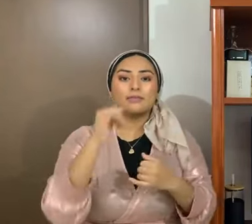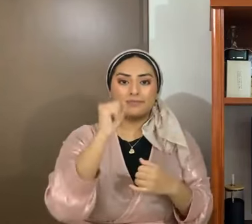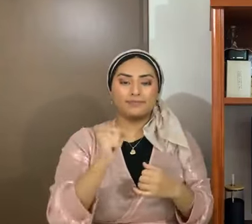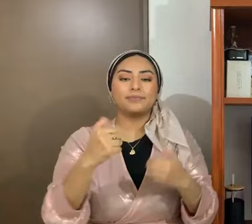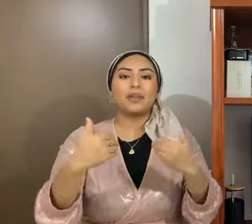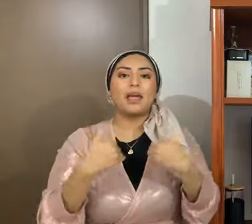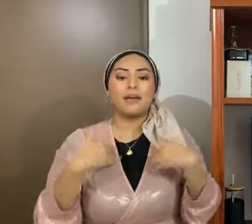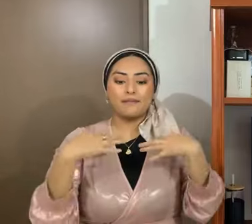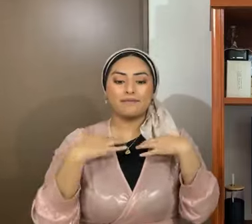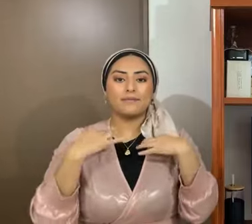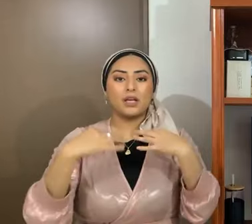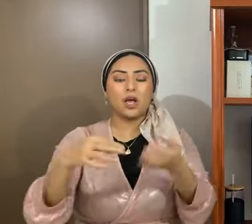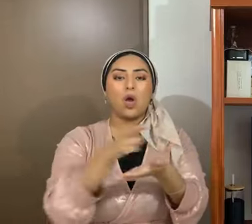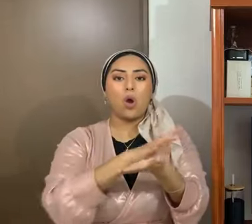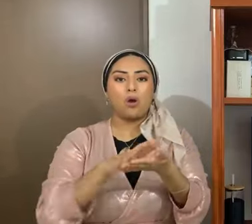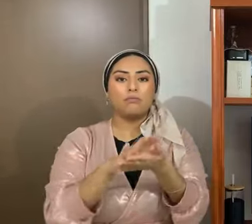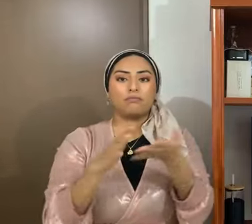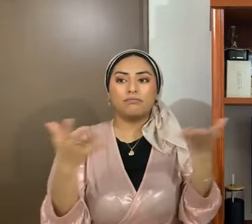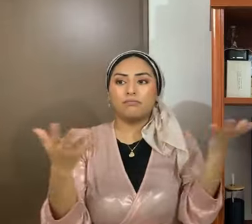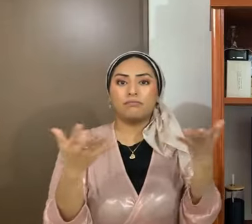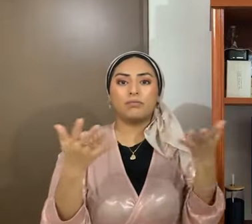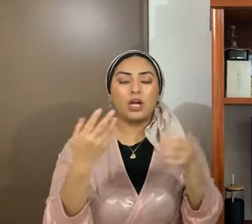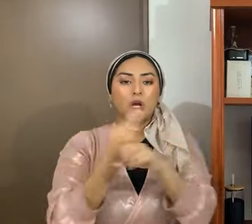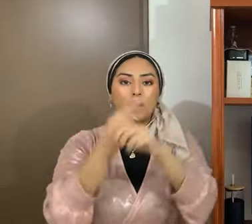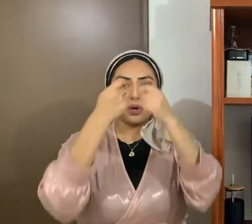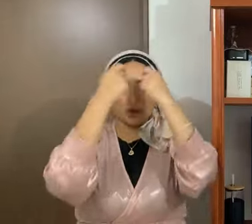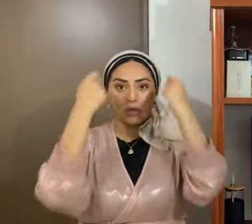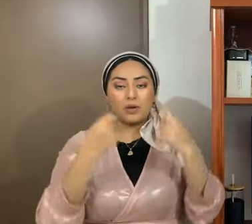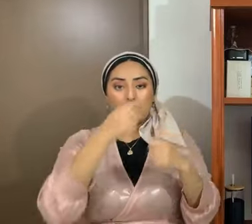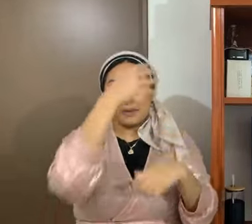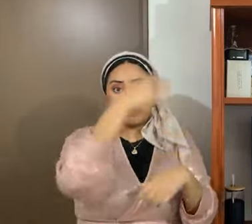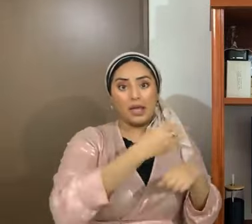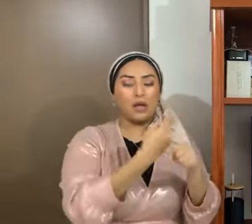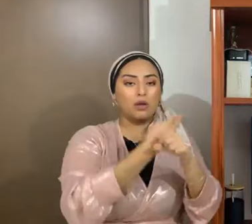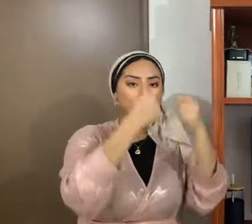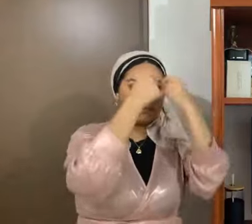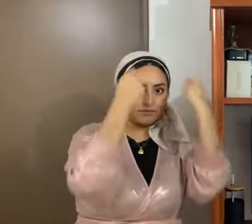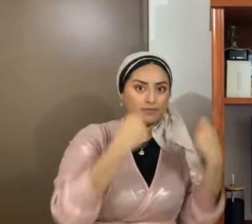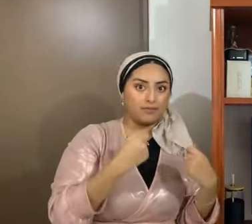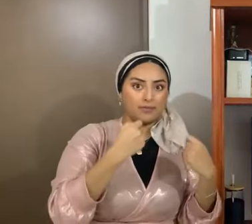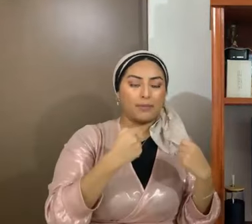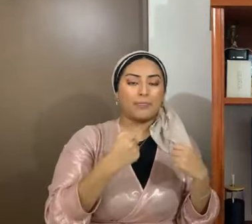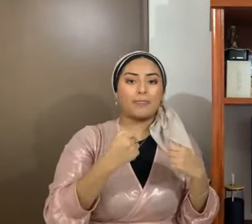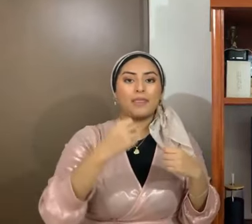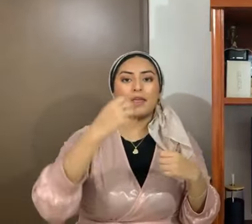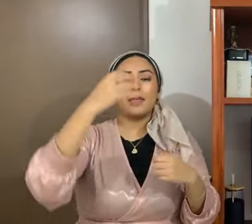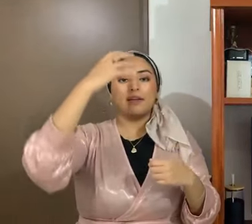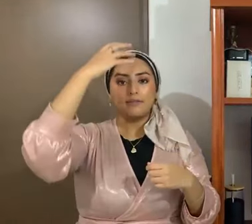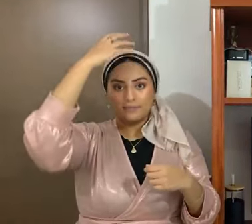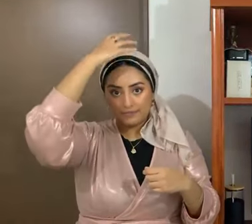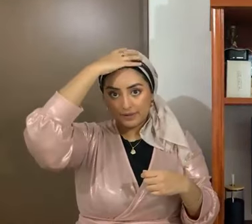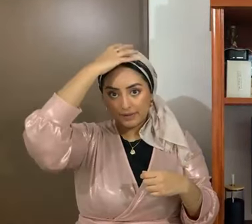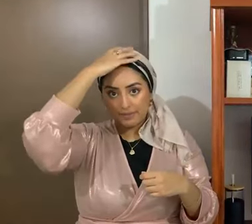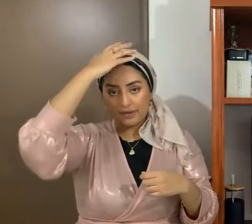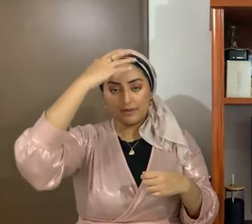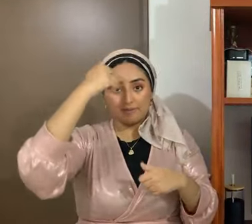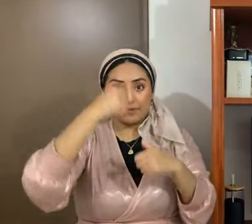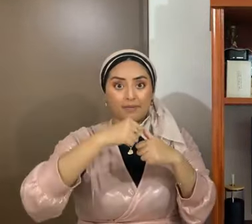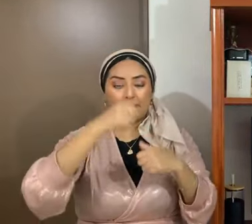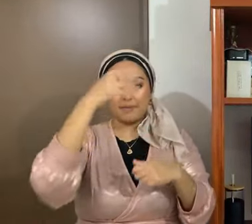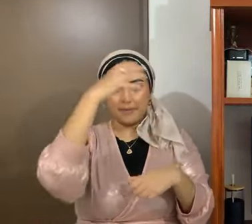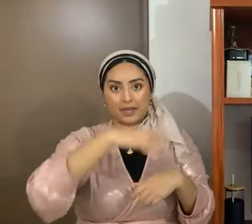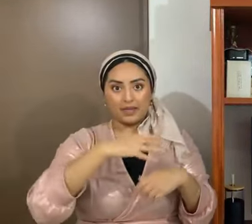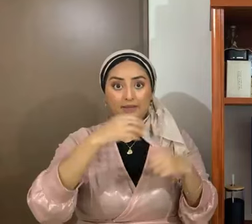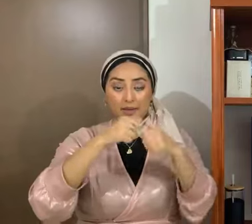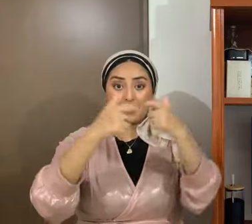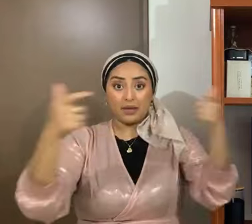tenemos vestimentas Kadoshim. ¿Cuál? El talit, en el caso de los varones. La kipá, la cobertura de la cabeza, recuerden, no es